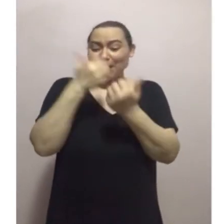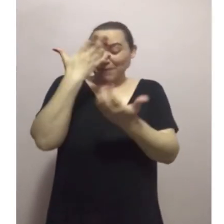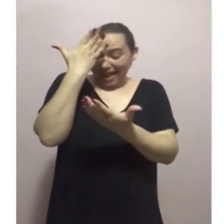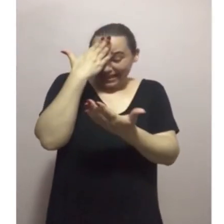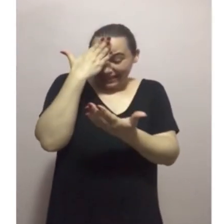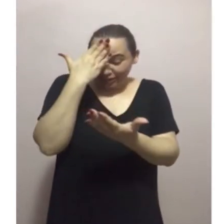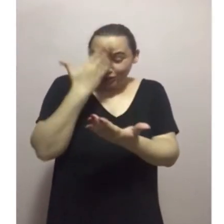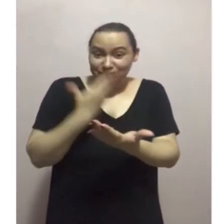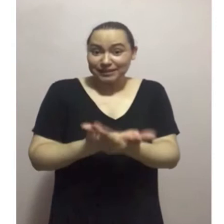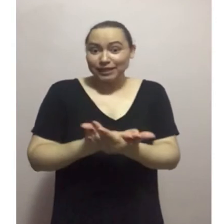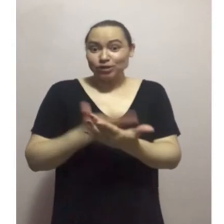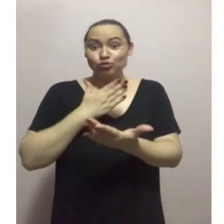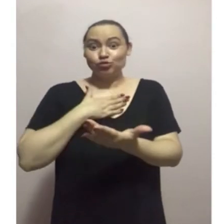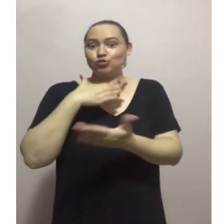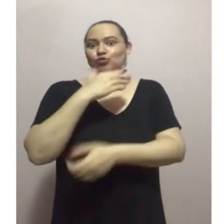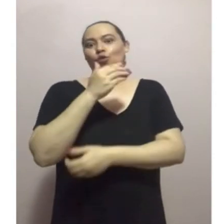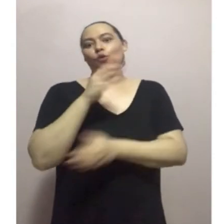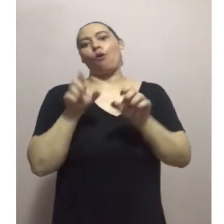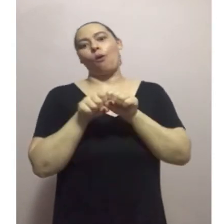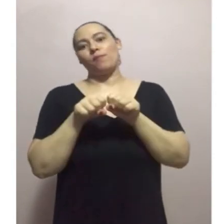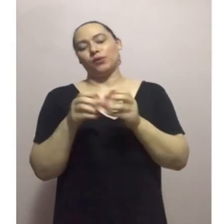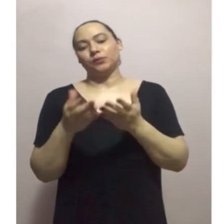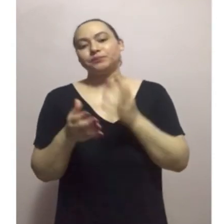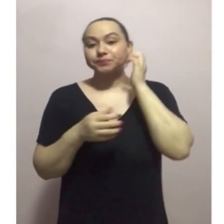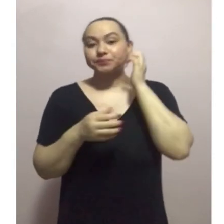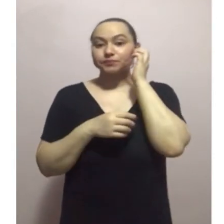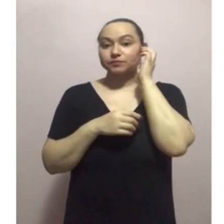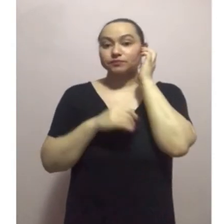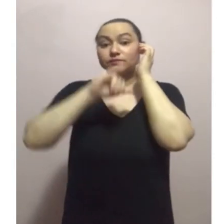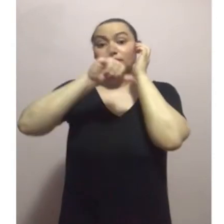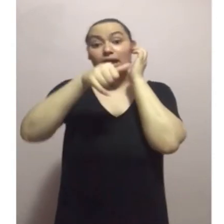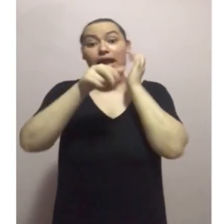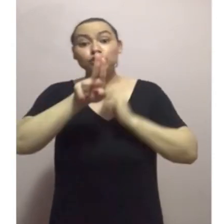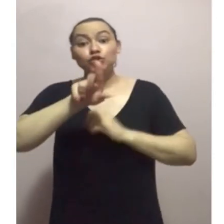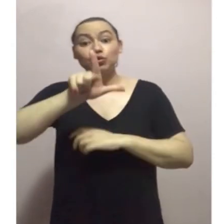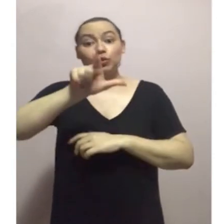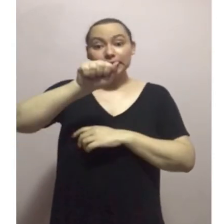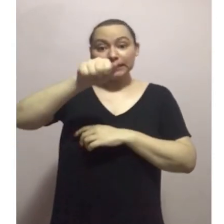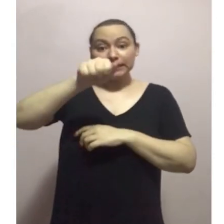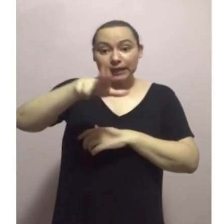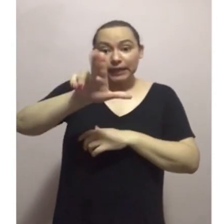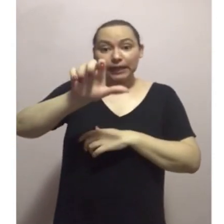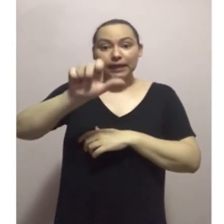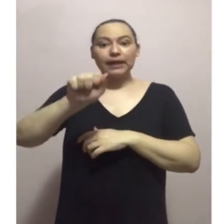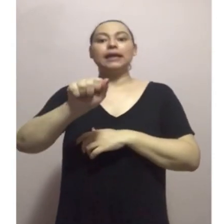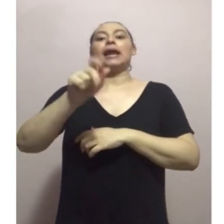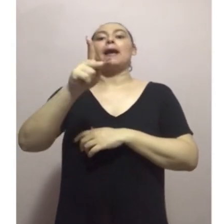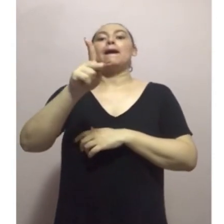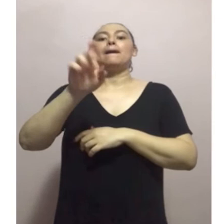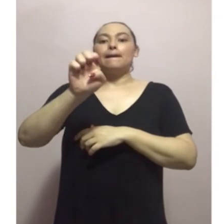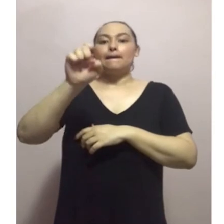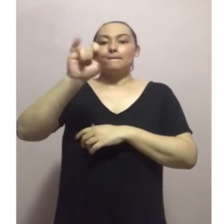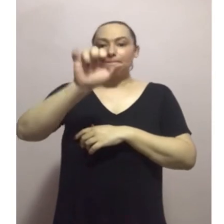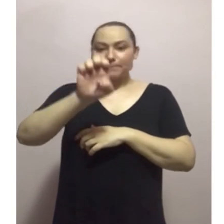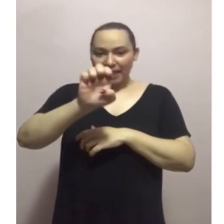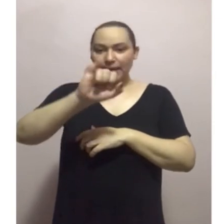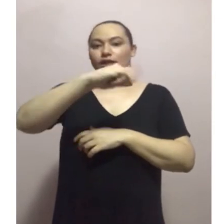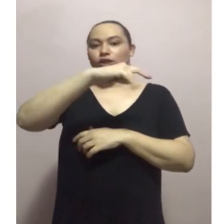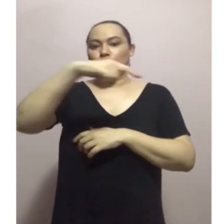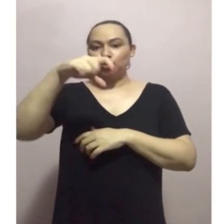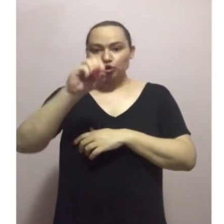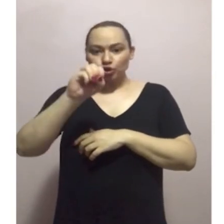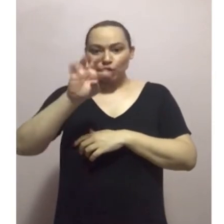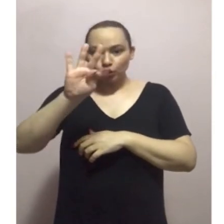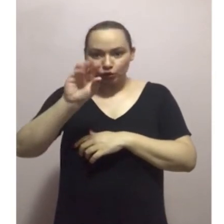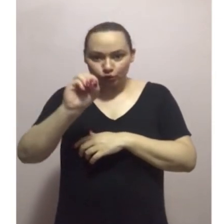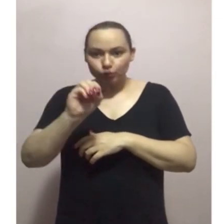lá saiu o segundo eixo, que foi um eixo que a Juliana Peixoto propôs de entretenimento, e a gente foi conversando. Juliana é minha produtora,